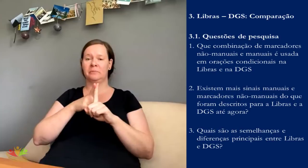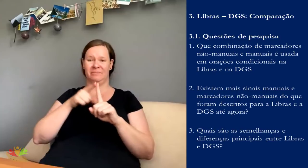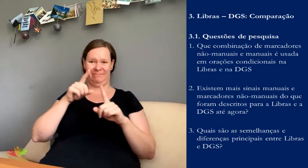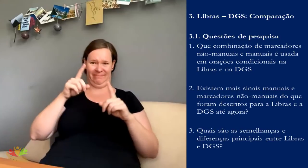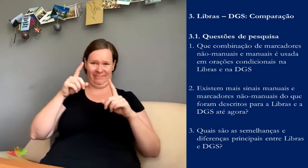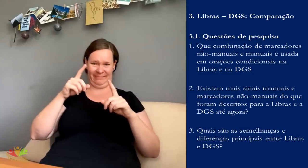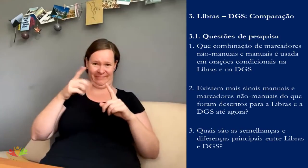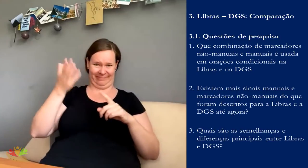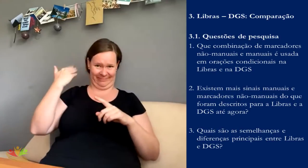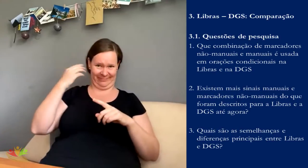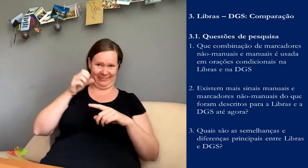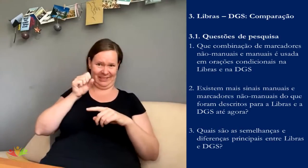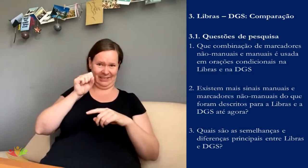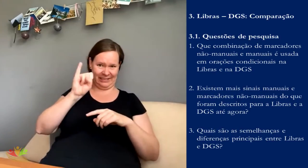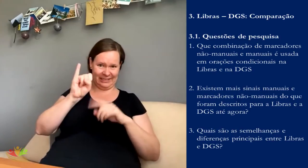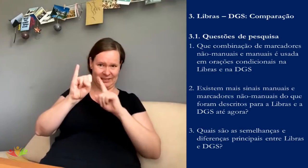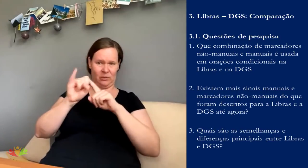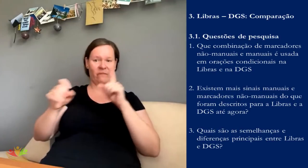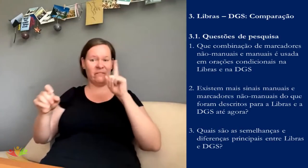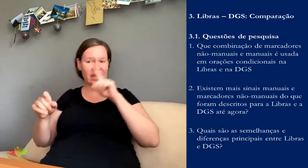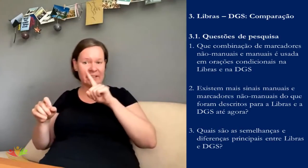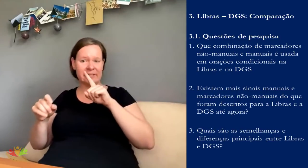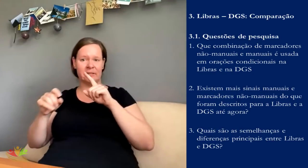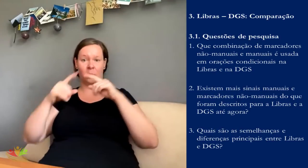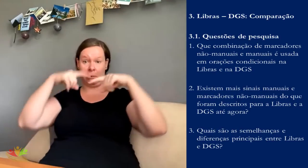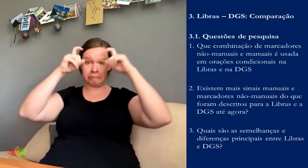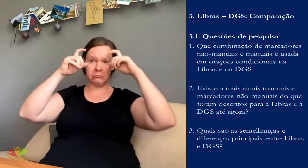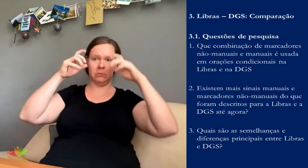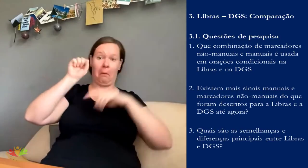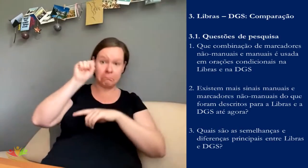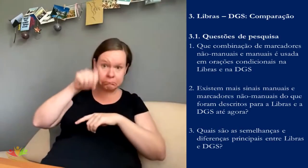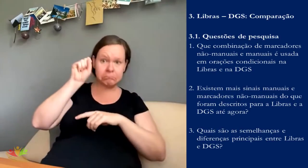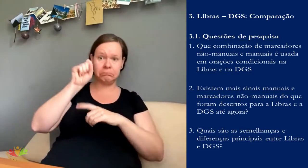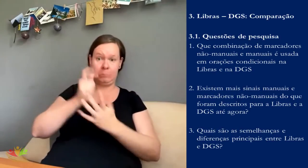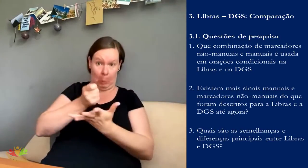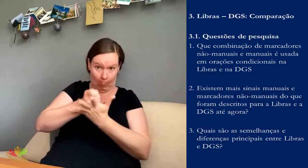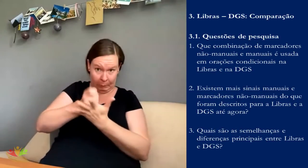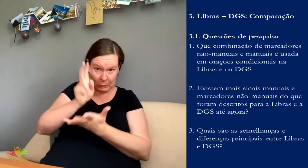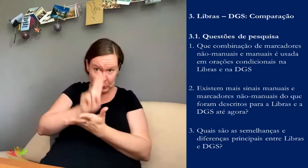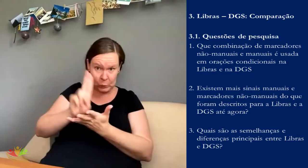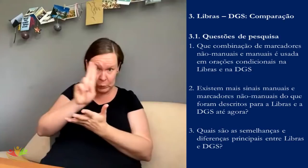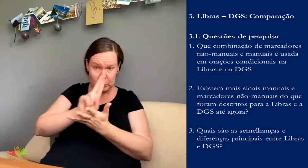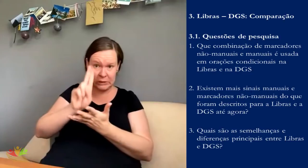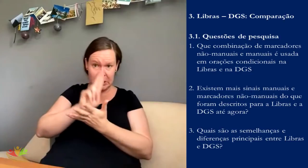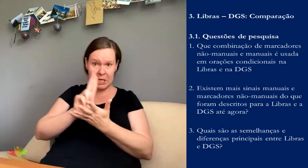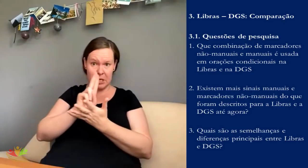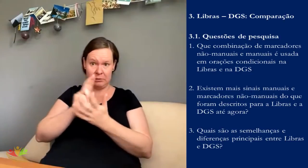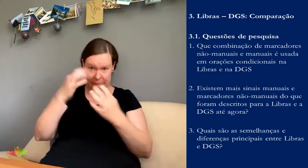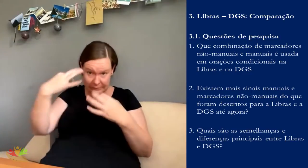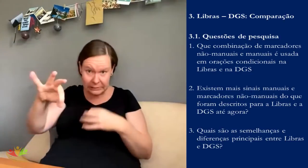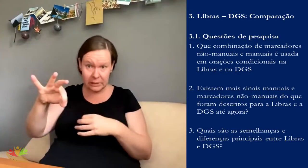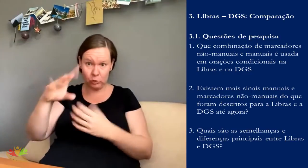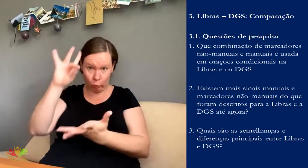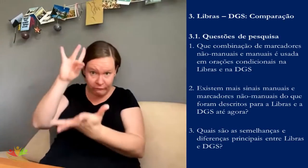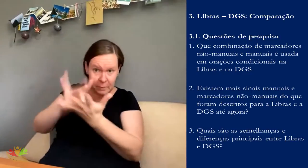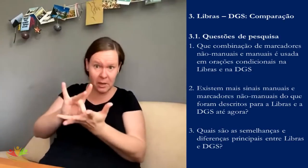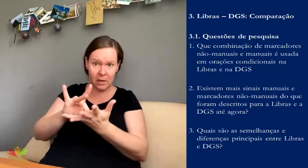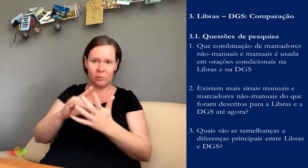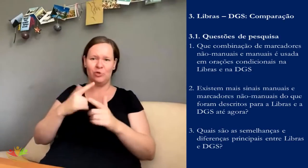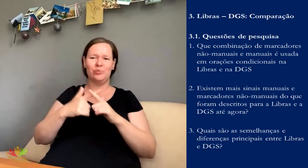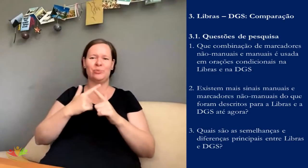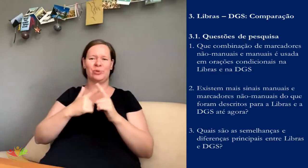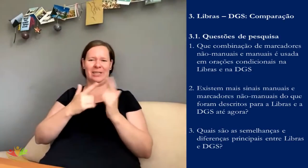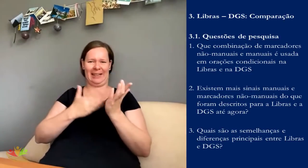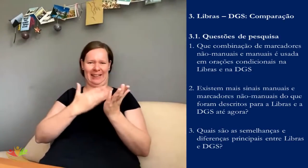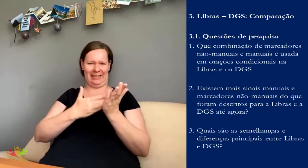esses conceitos. E agora a gente vai continuar sobre as questões de pesquisas. Então, esse sinal si e esse da língua de sinais